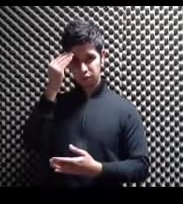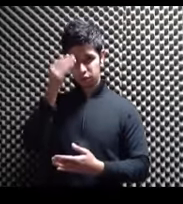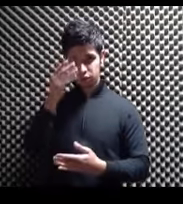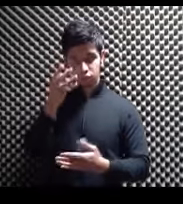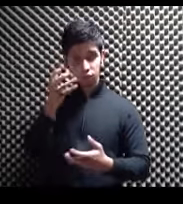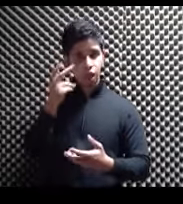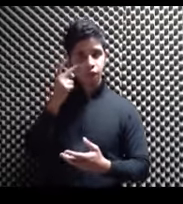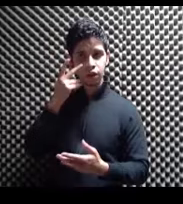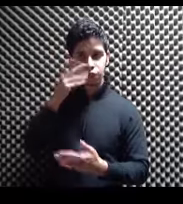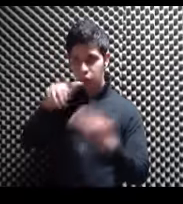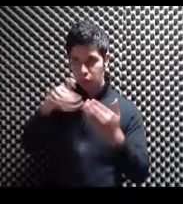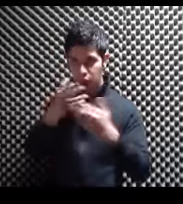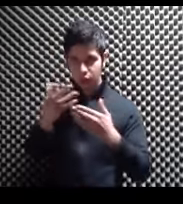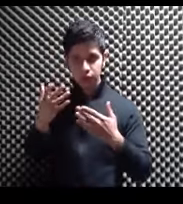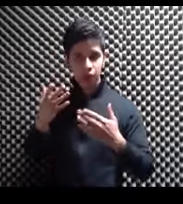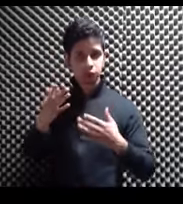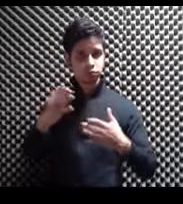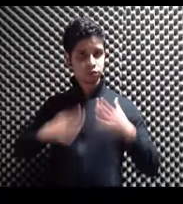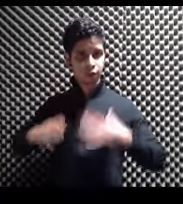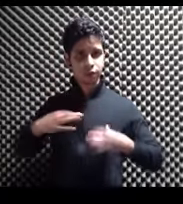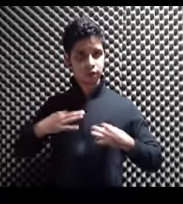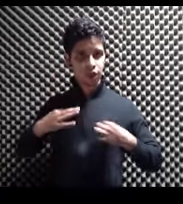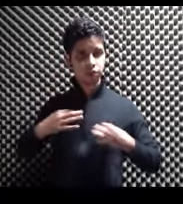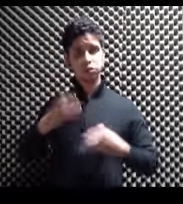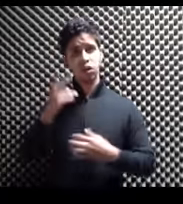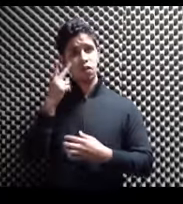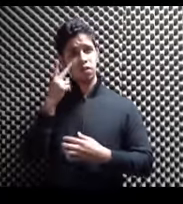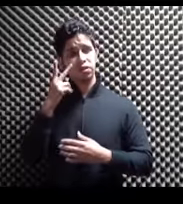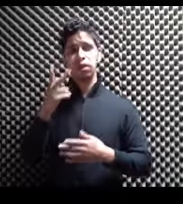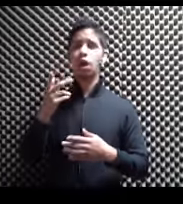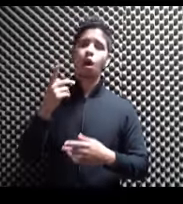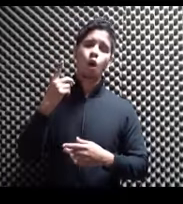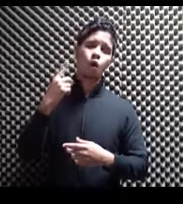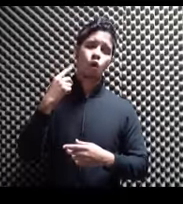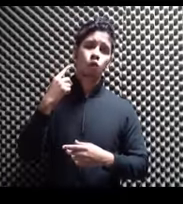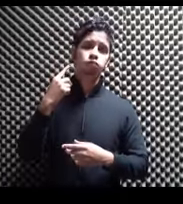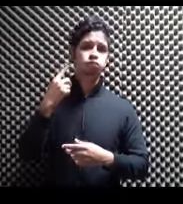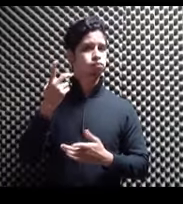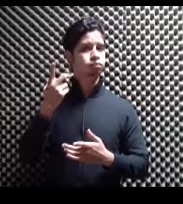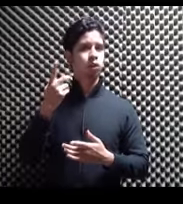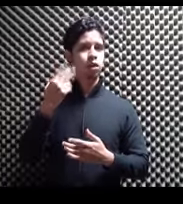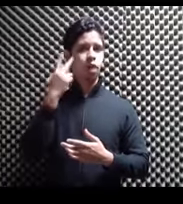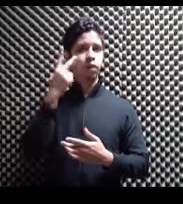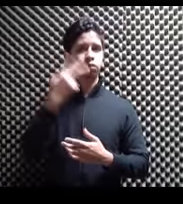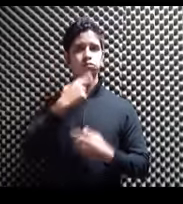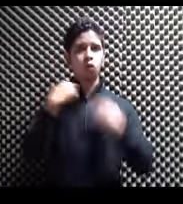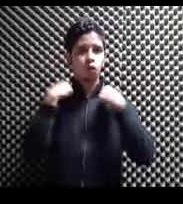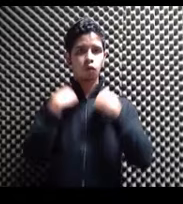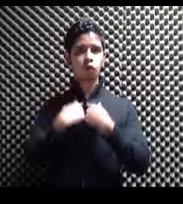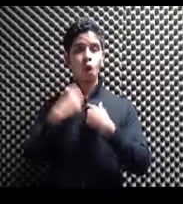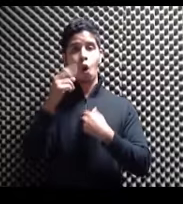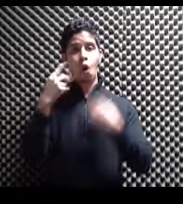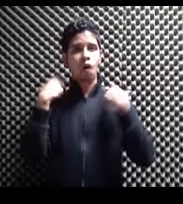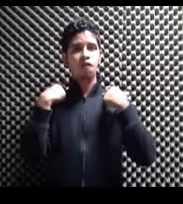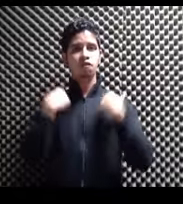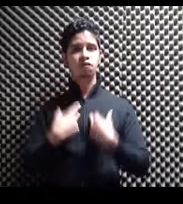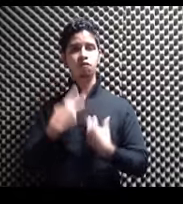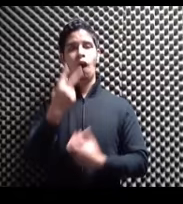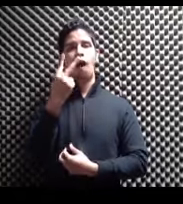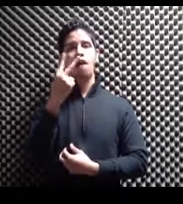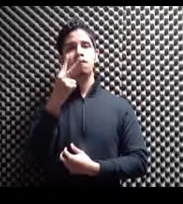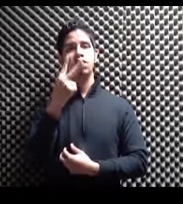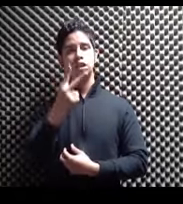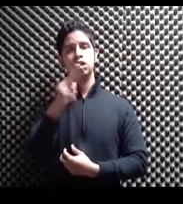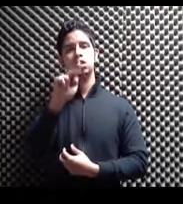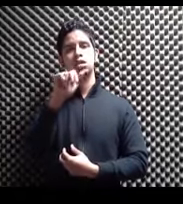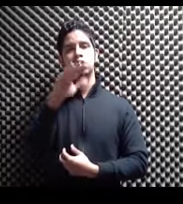aquí de cuello redondo y también las hay en cuello V. Claro, sí. Pues sí. Entonces tiene que entrar a www, como dice